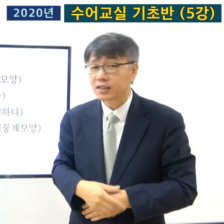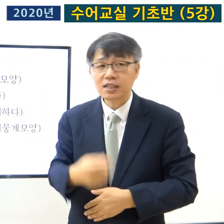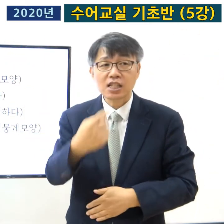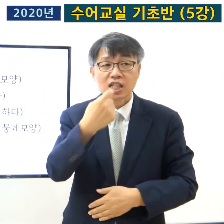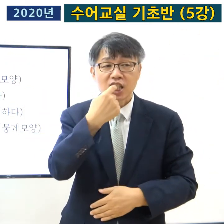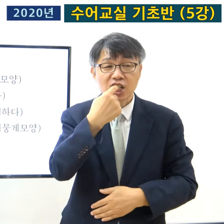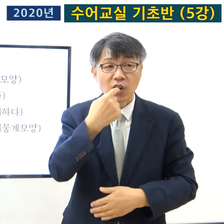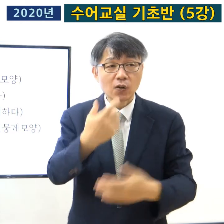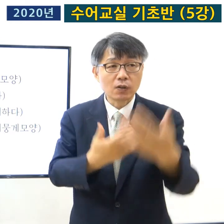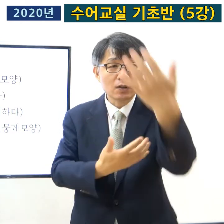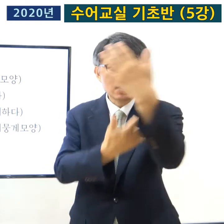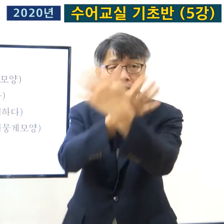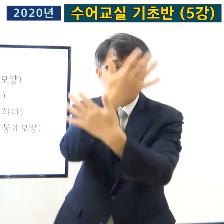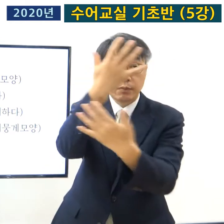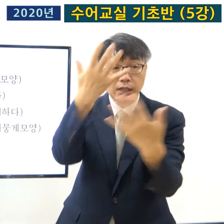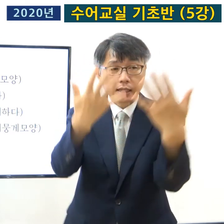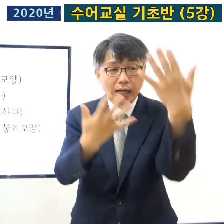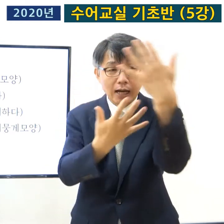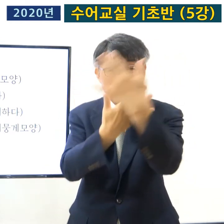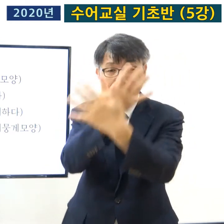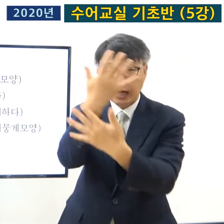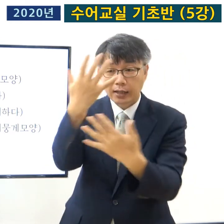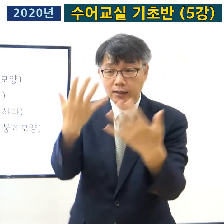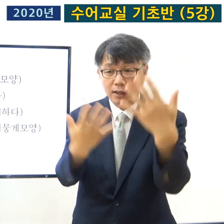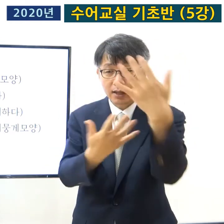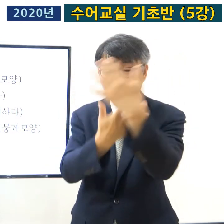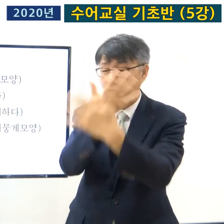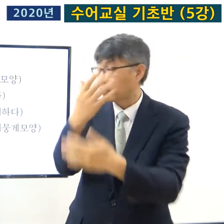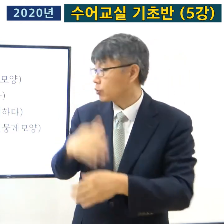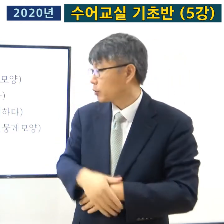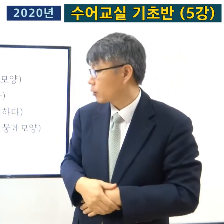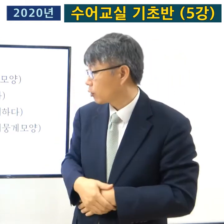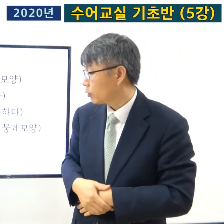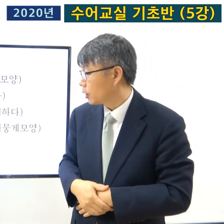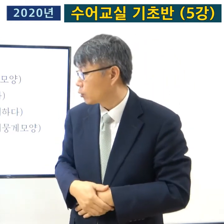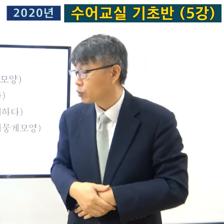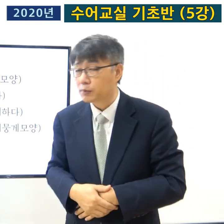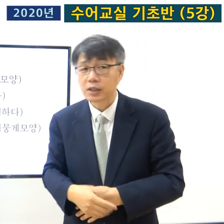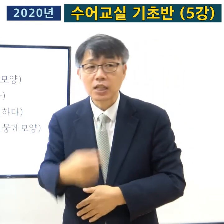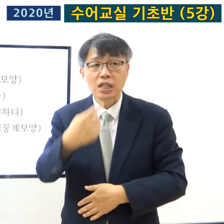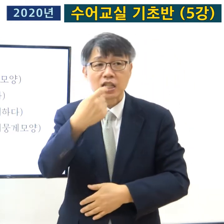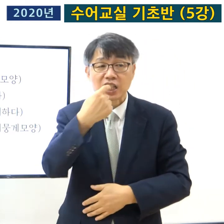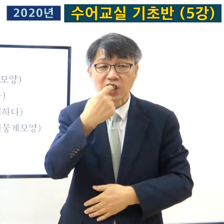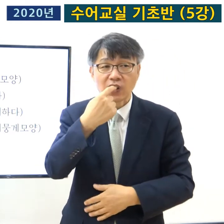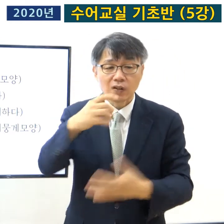안개는 희고 희미하다. 이렇게 해주시면 되고요. 구름은